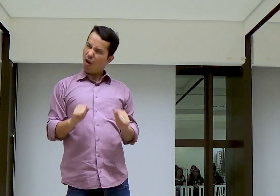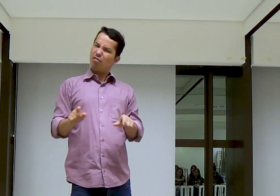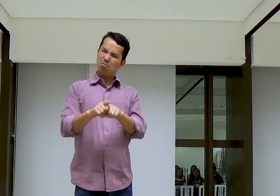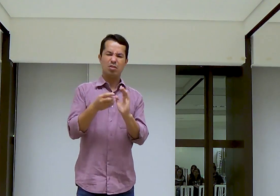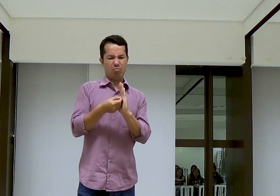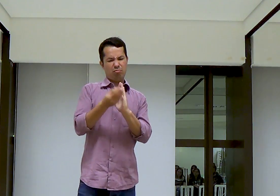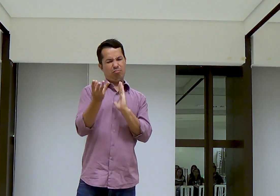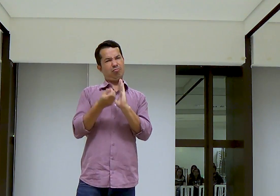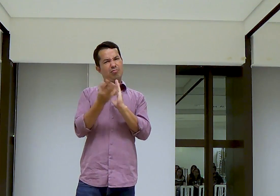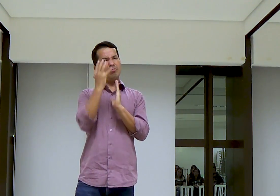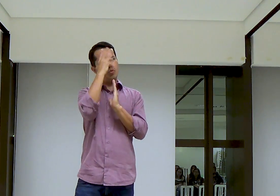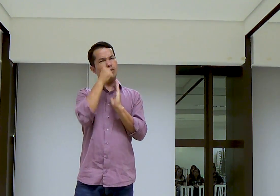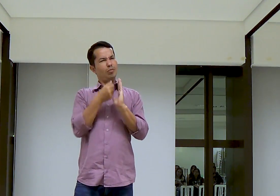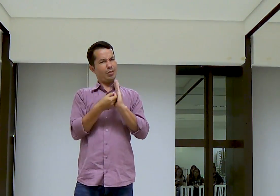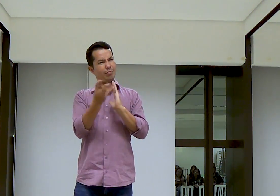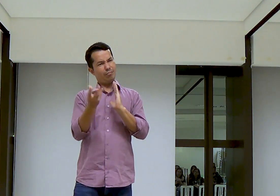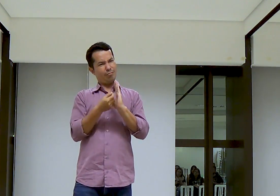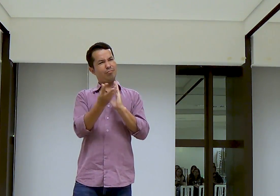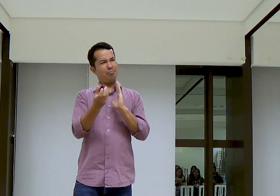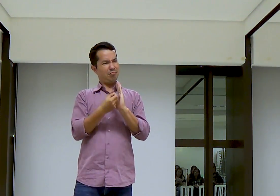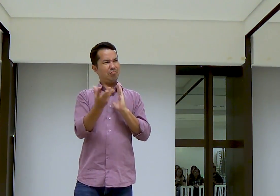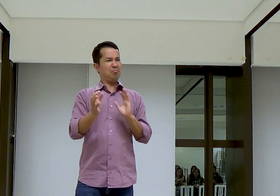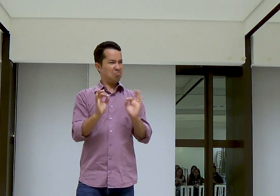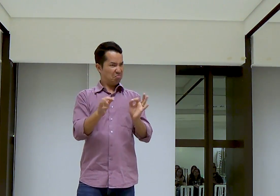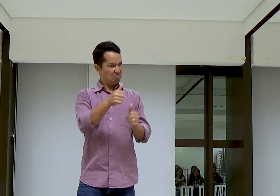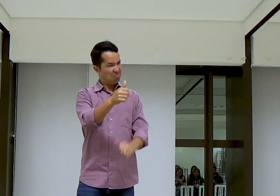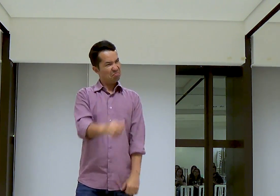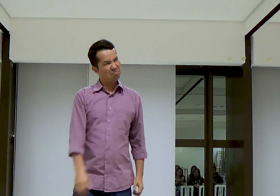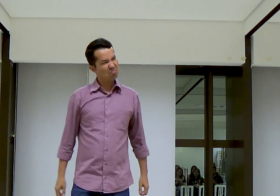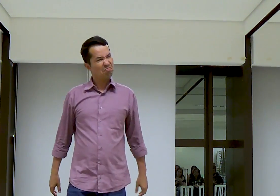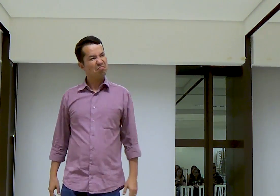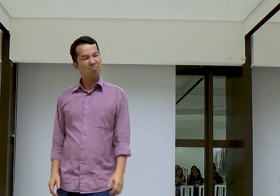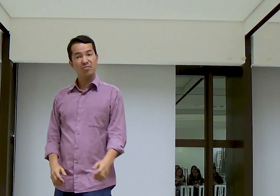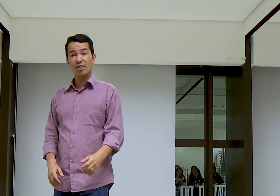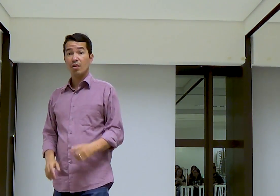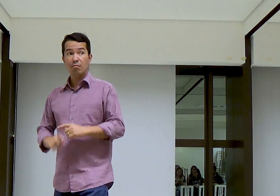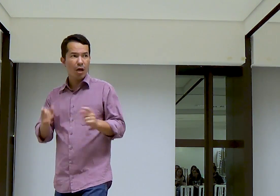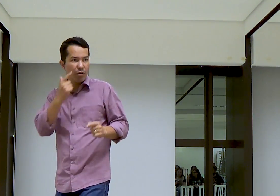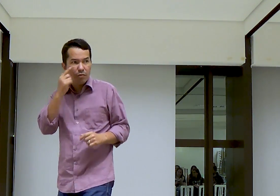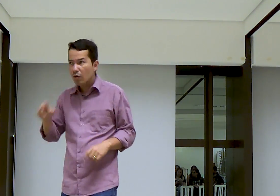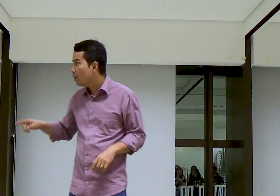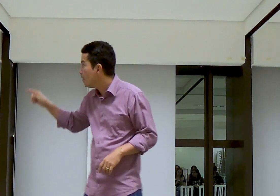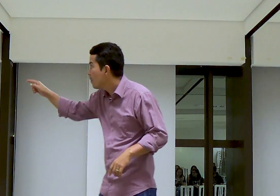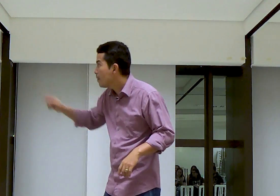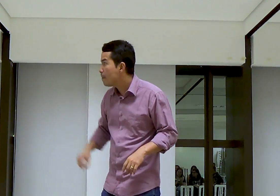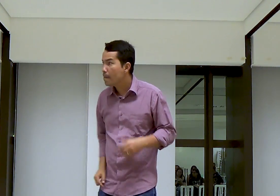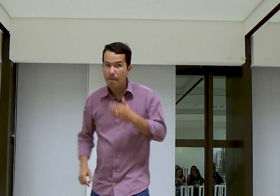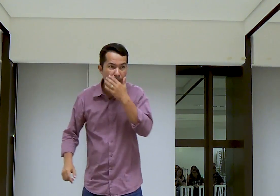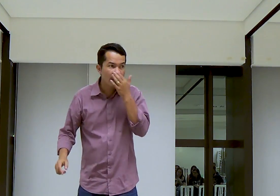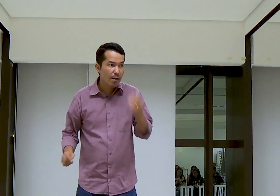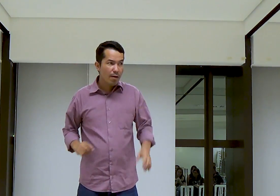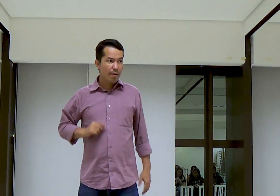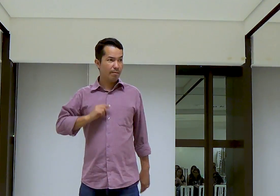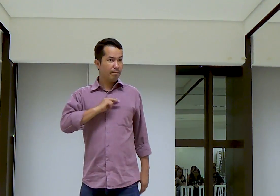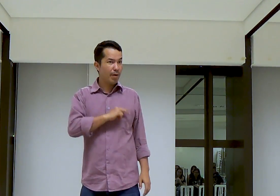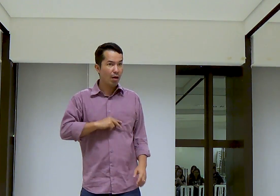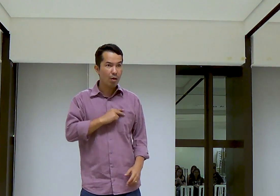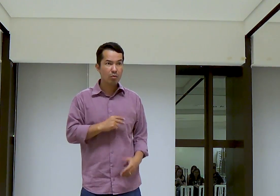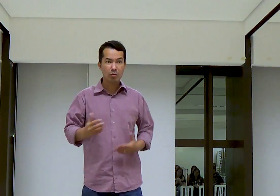de, pode usar esse sinal, acho bonito, eu gosto desse sinal, sabe? Mas, veja ali,